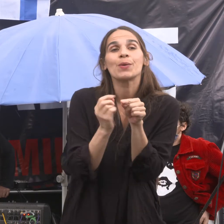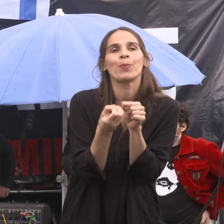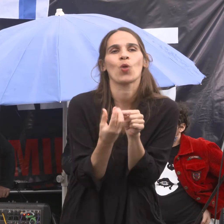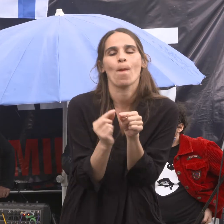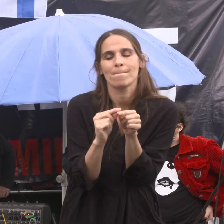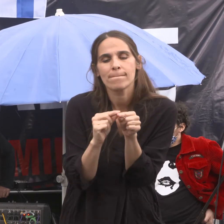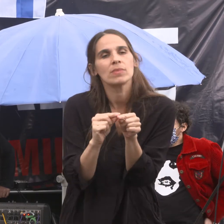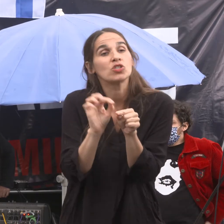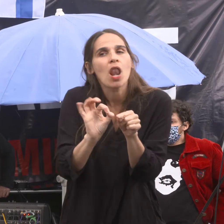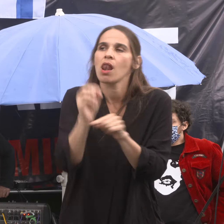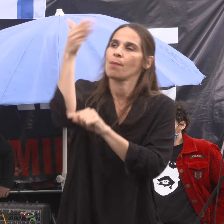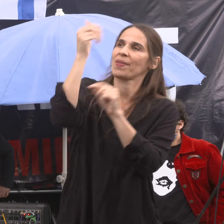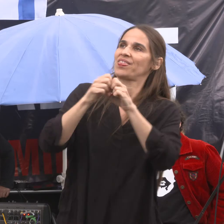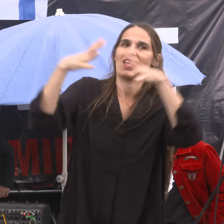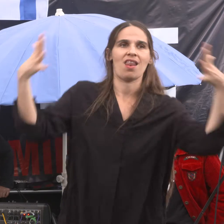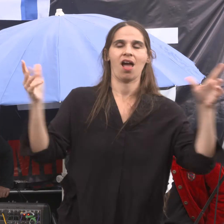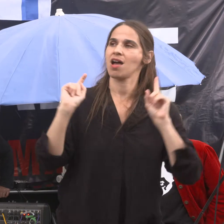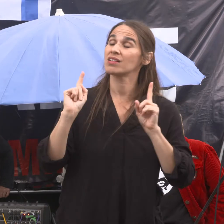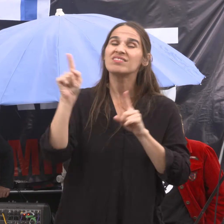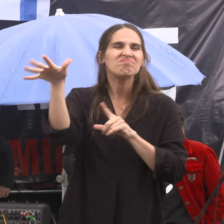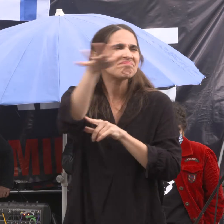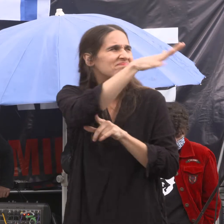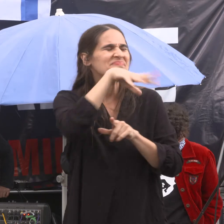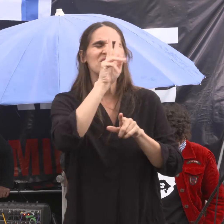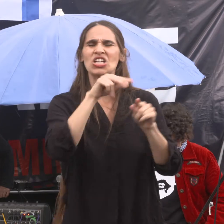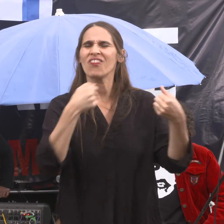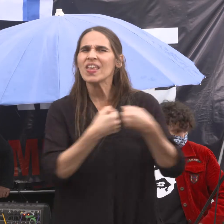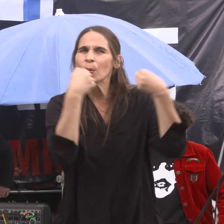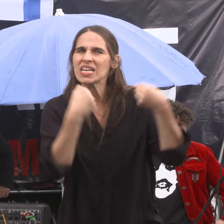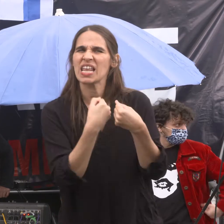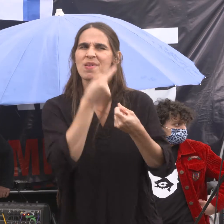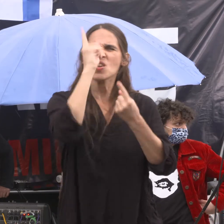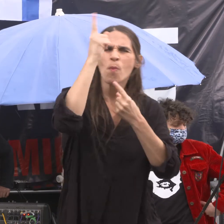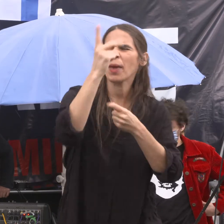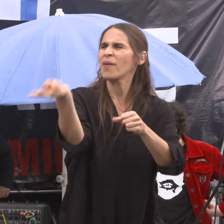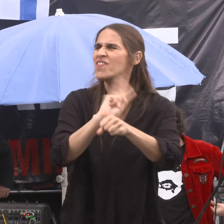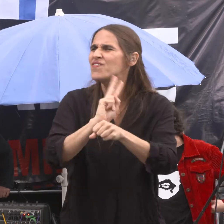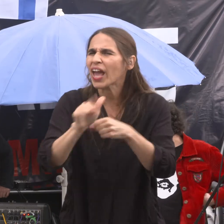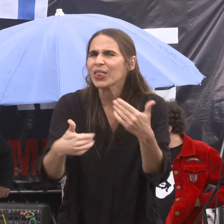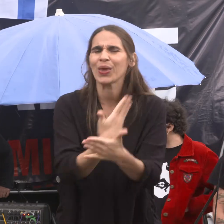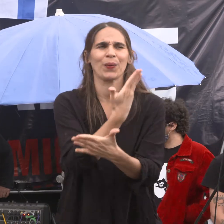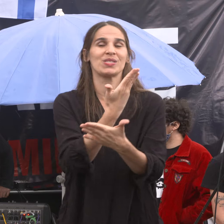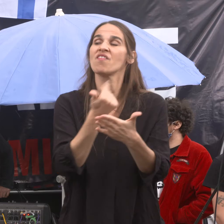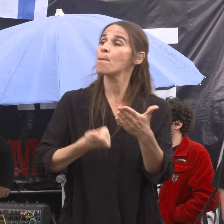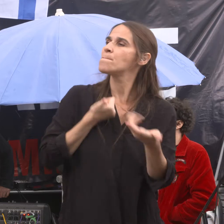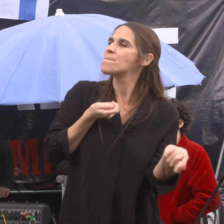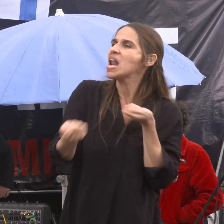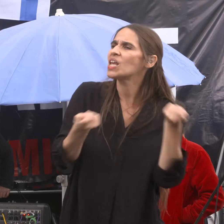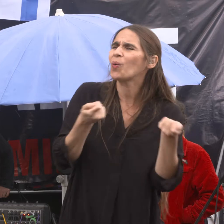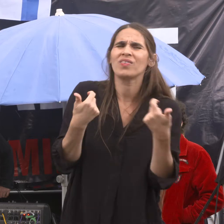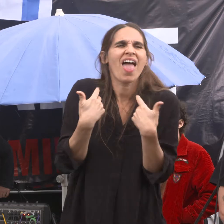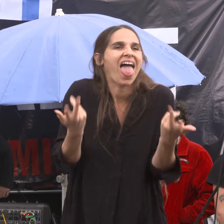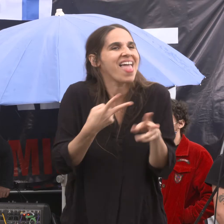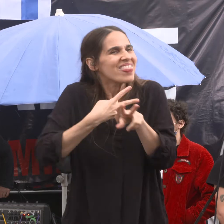מצב המדינה בו המערכת נגועה בניגוד עניינים, איומים ופייק ניוז ומנהיגות שנגועה בחוסר